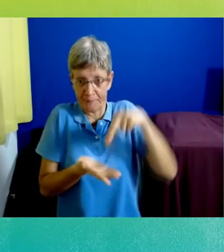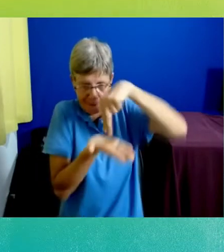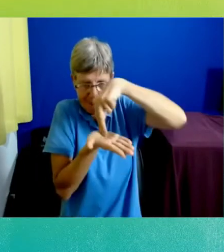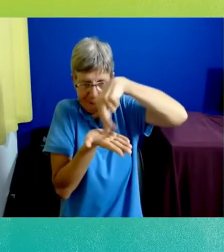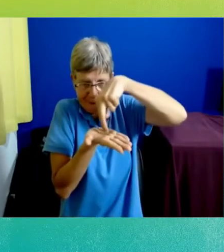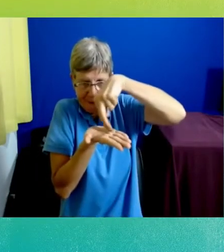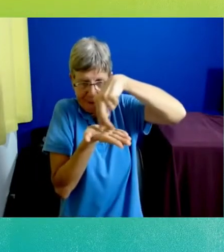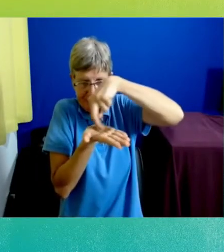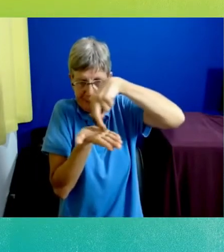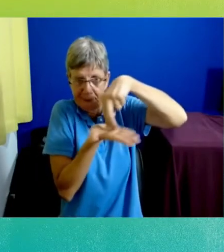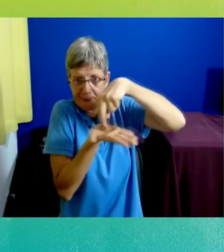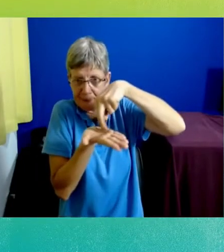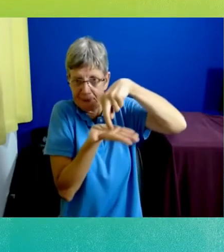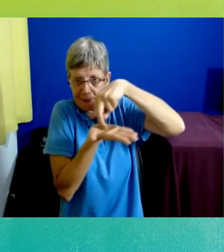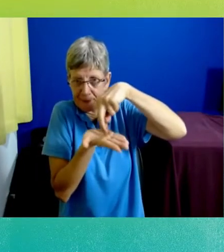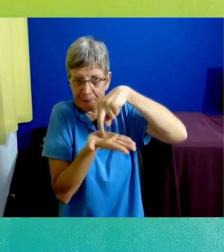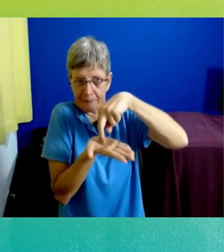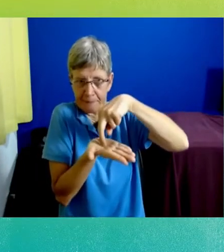E